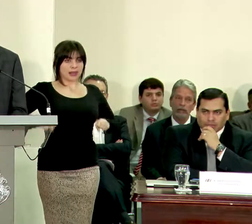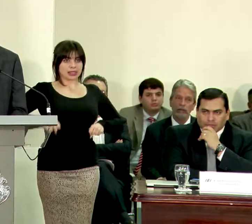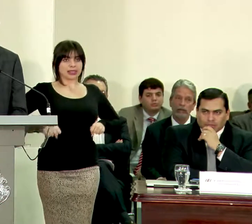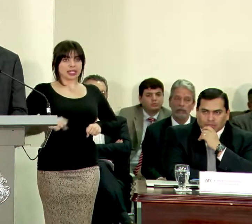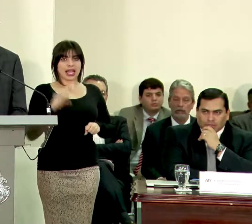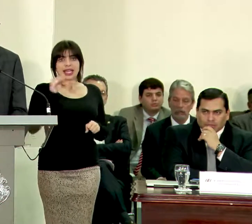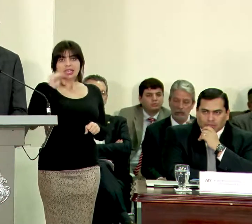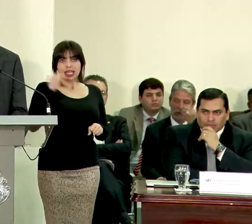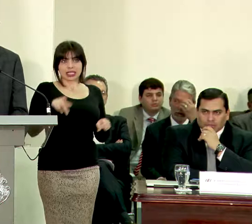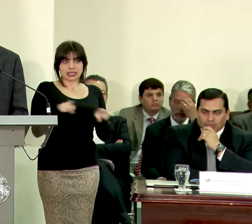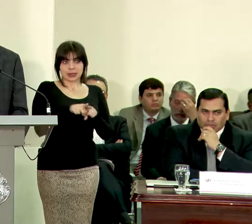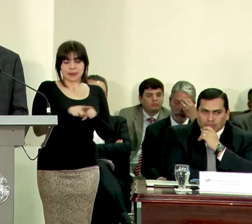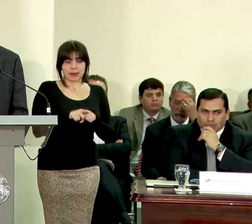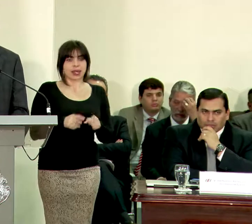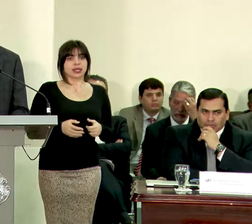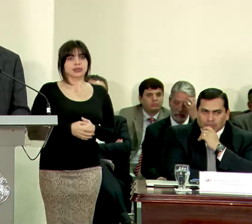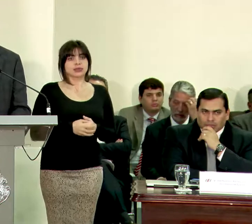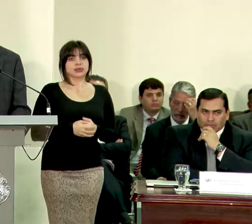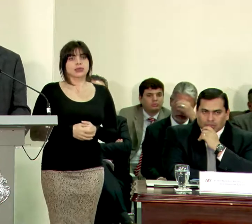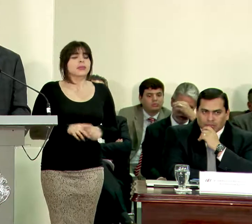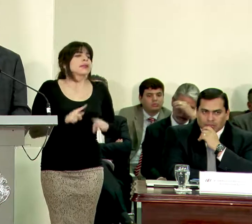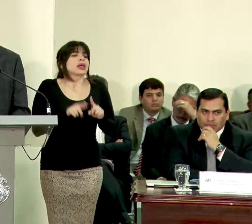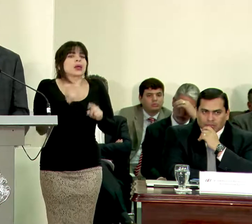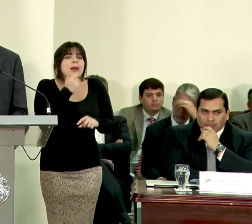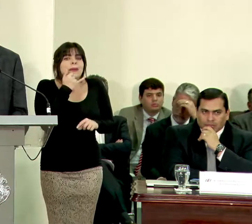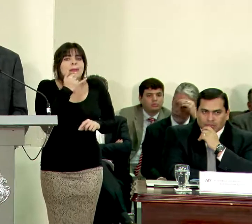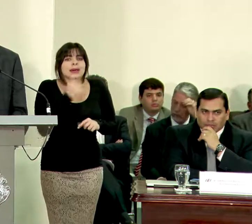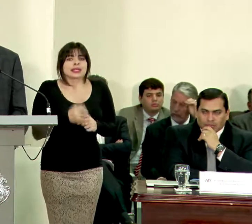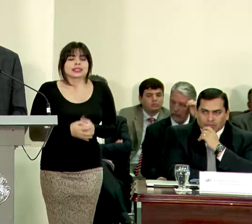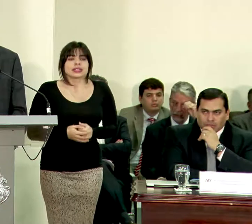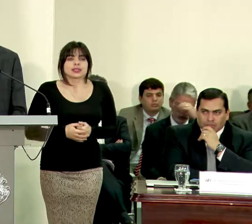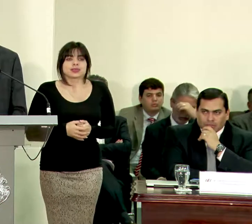las tasas de interés también. Lo que pasa es que